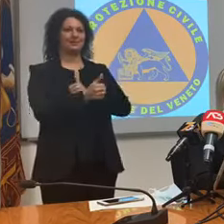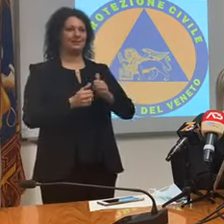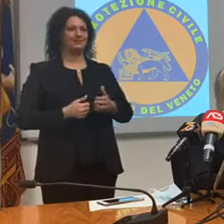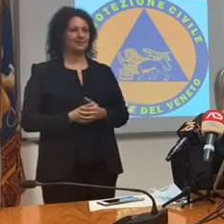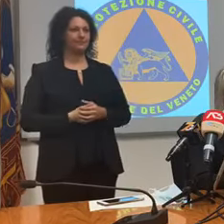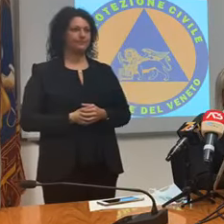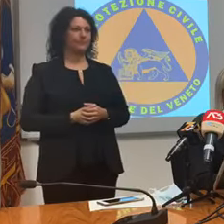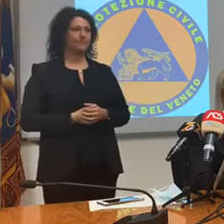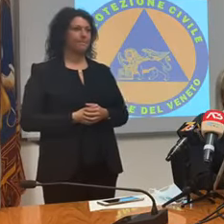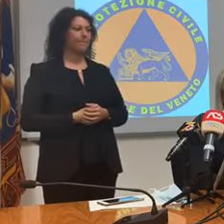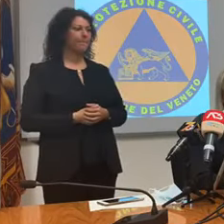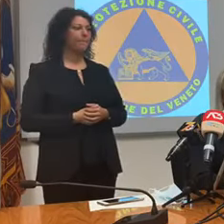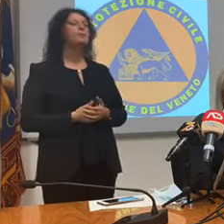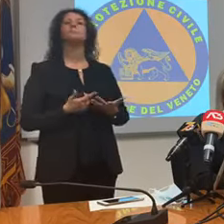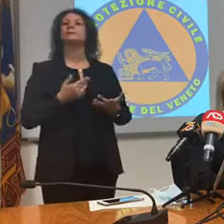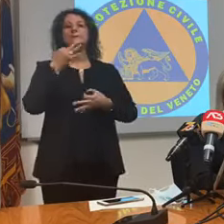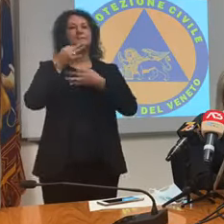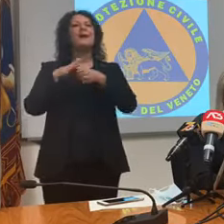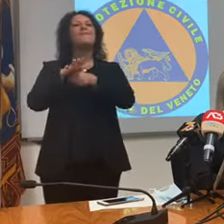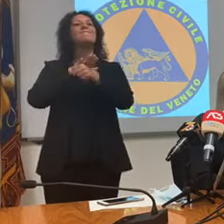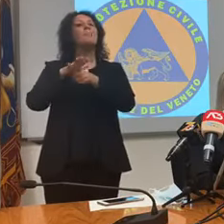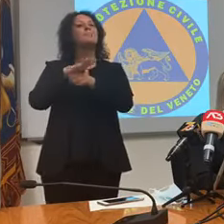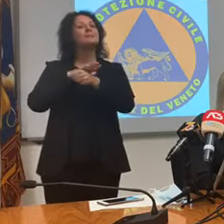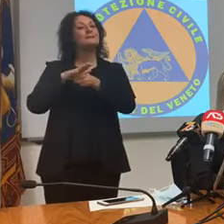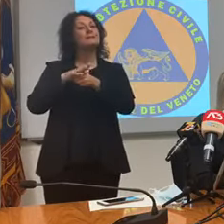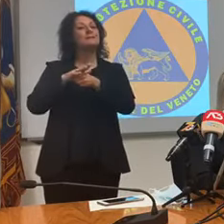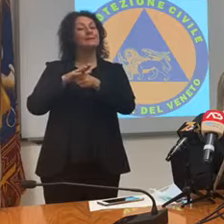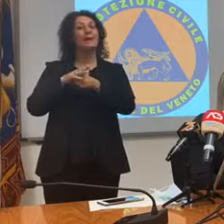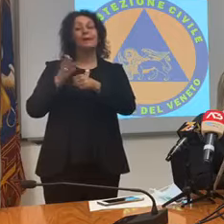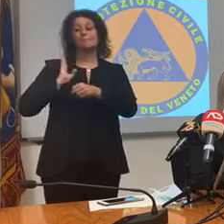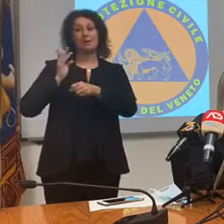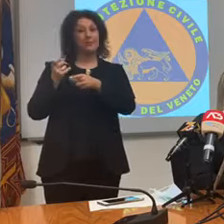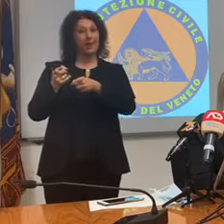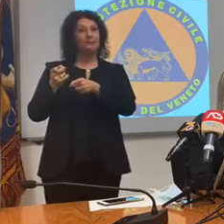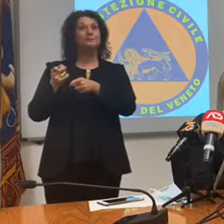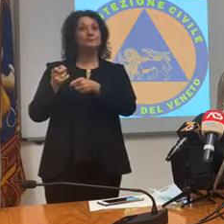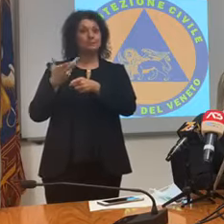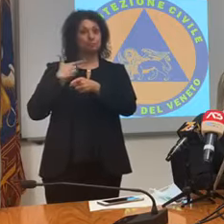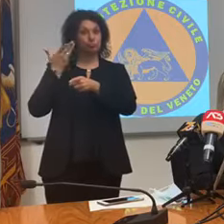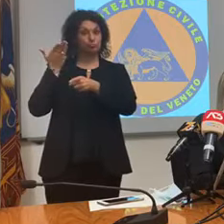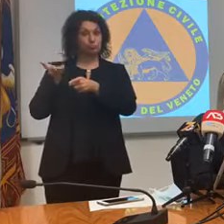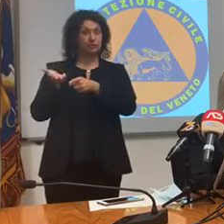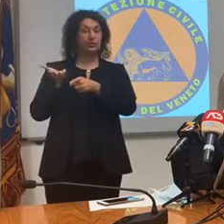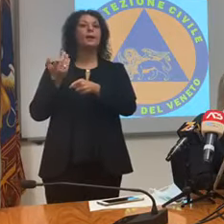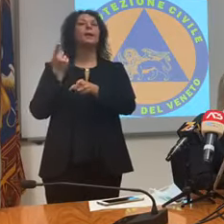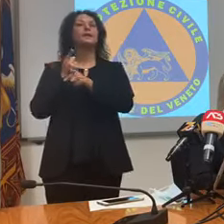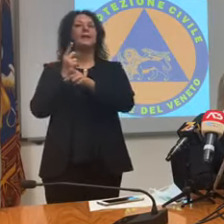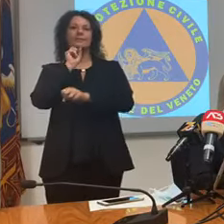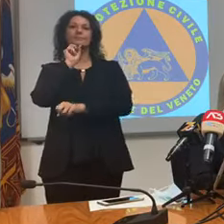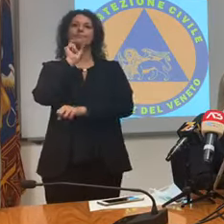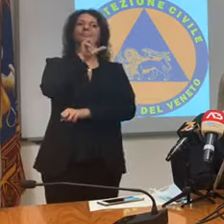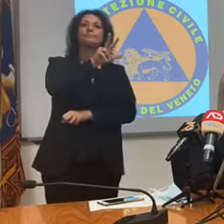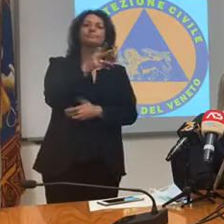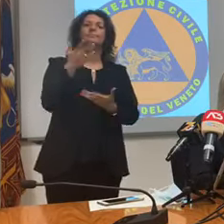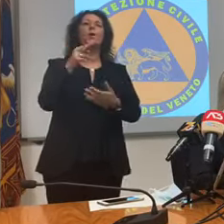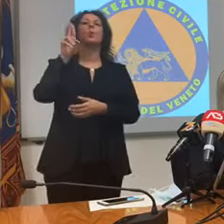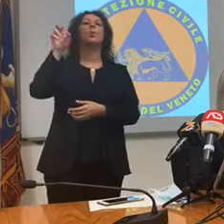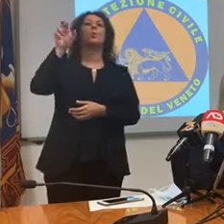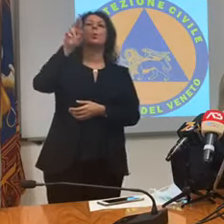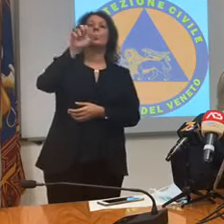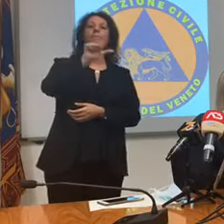Quello che rivolgersi all'Europa, Ma in all'USL. qualsiasi caso le famiglie devono rivolgersi appunto all'URP delle